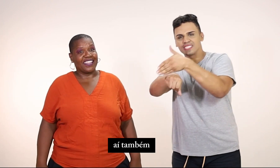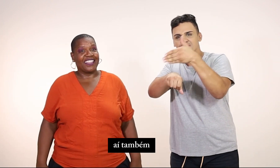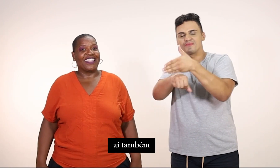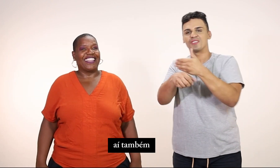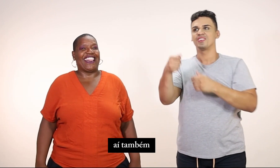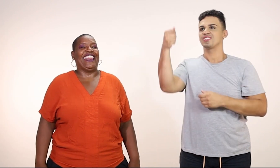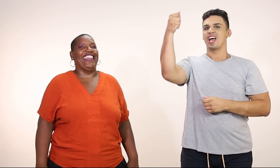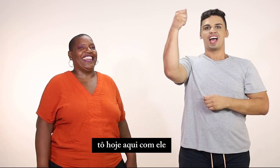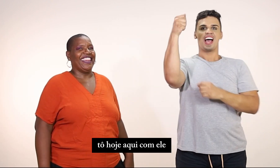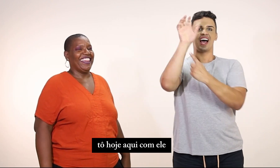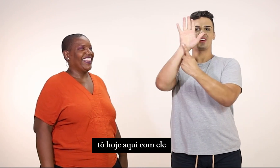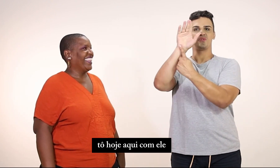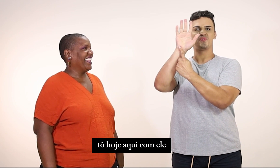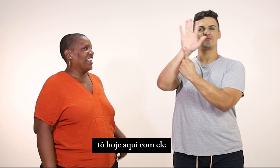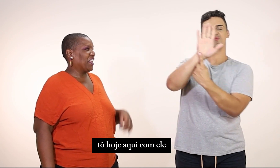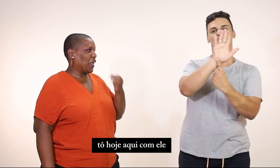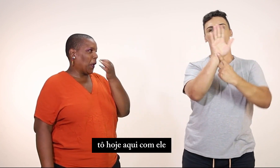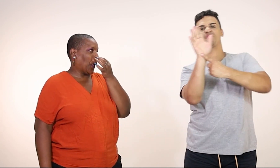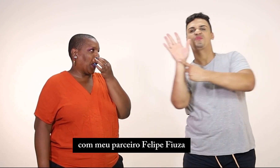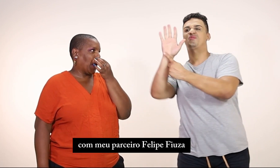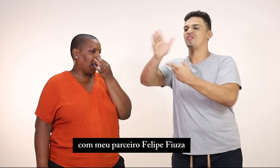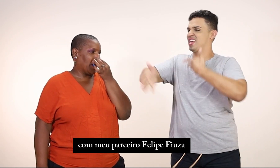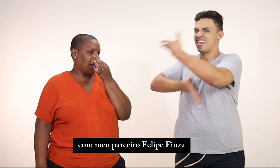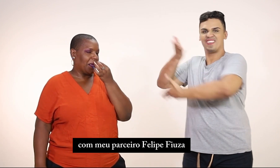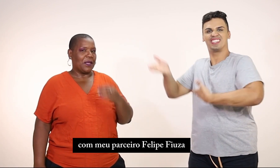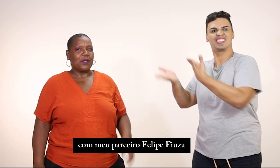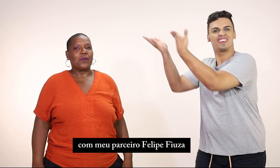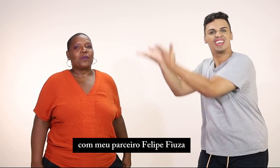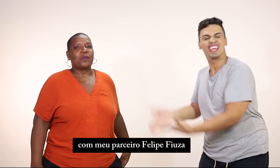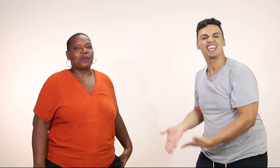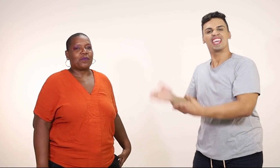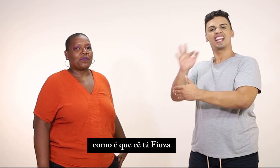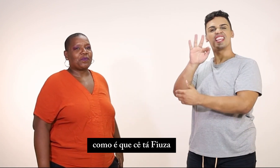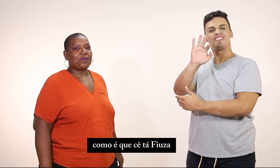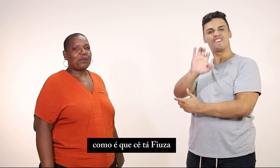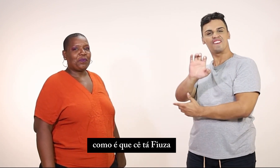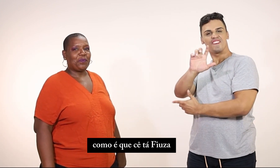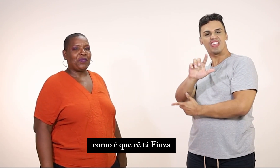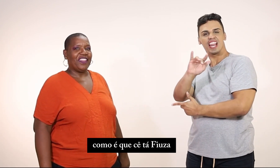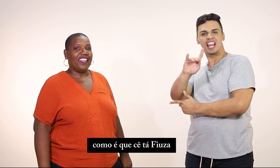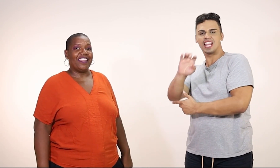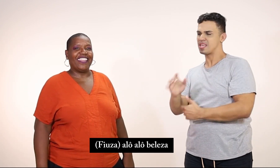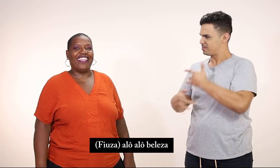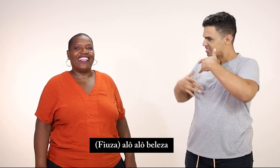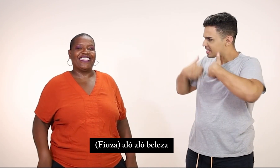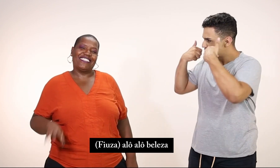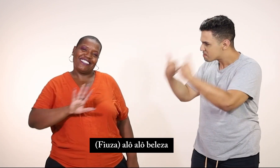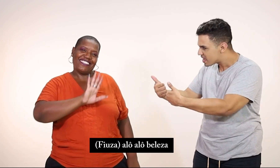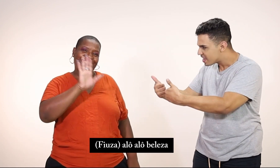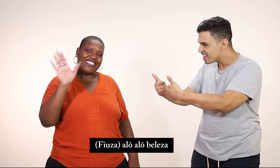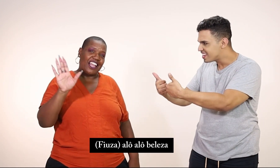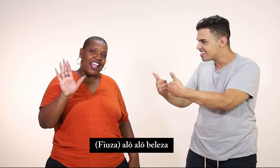também. Tô hoje aqui com ele, com meu parceiro Felipe Fiuza. Como é que você tá, Fiuza? Alô, alô,